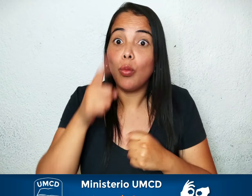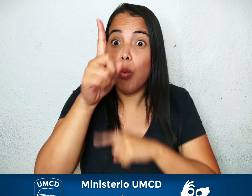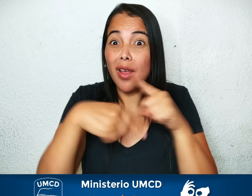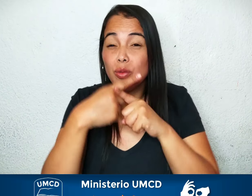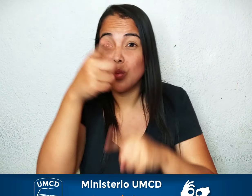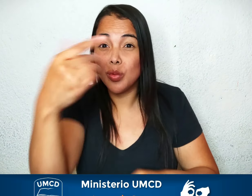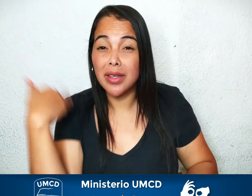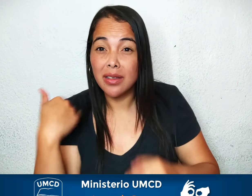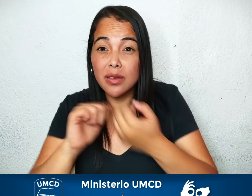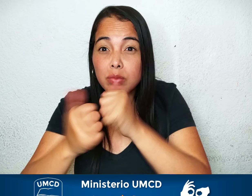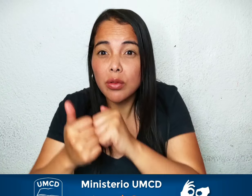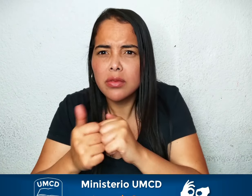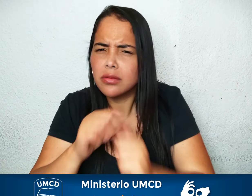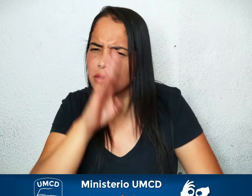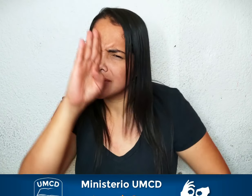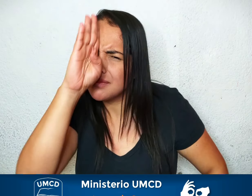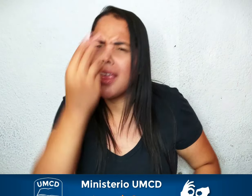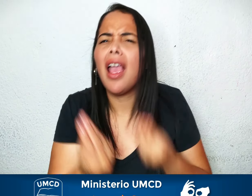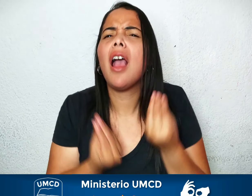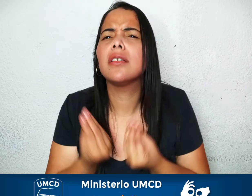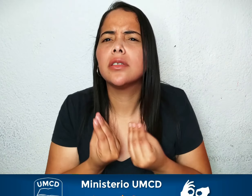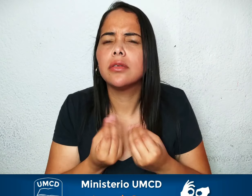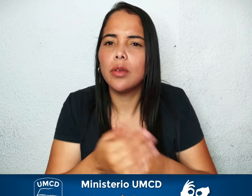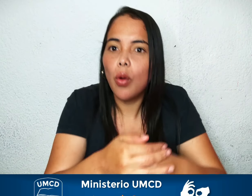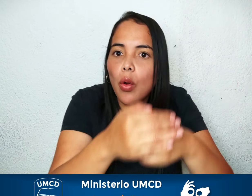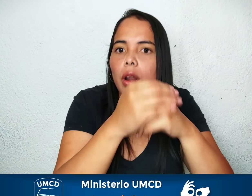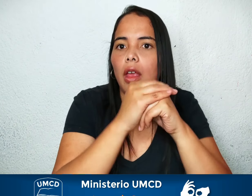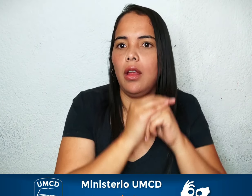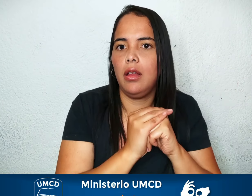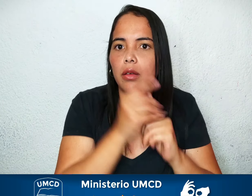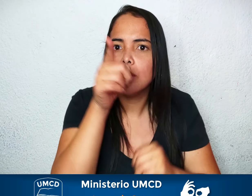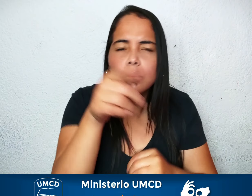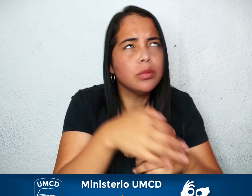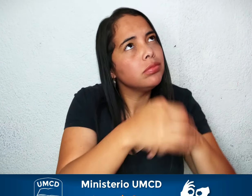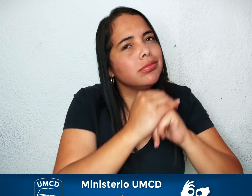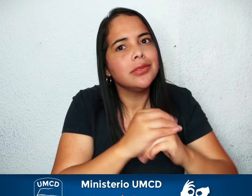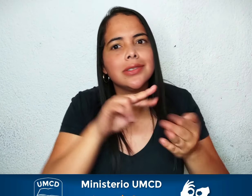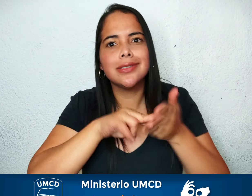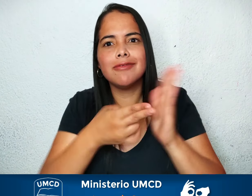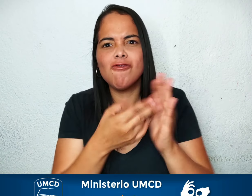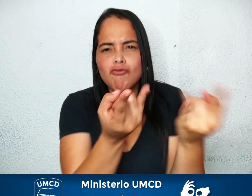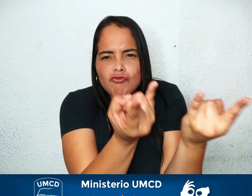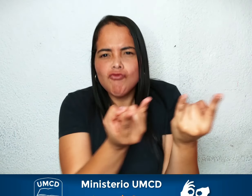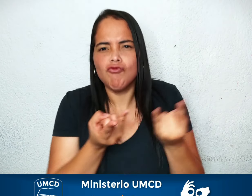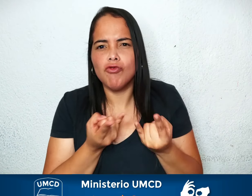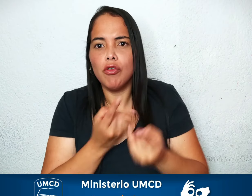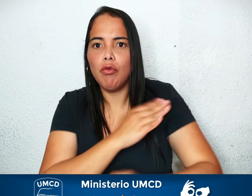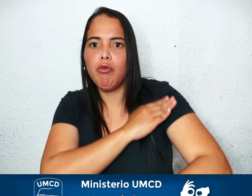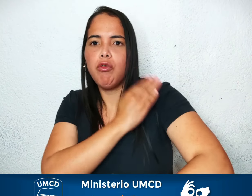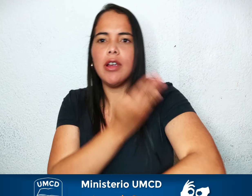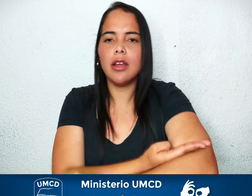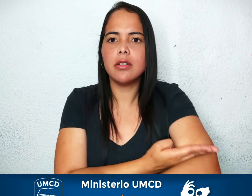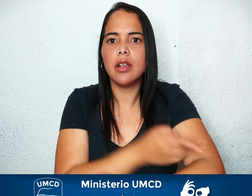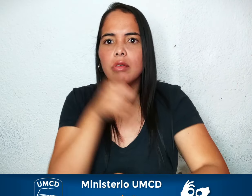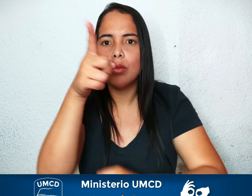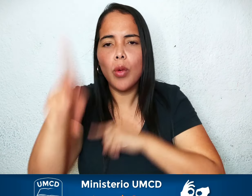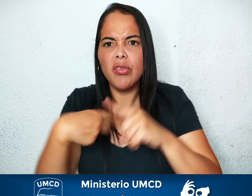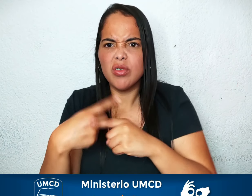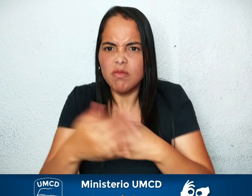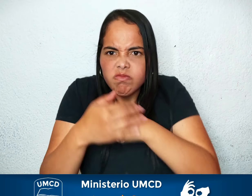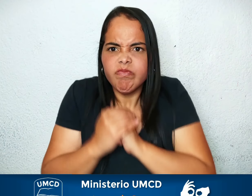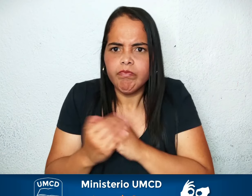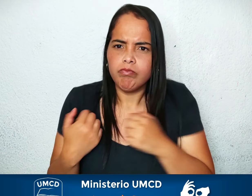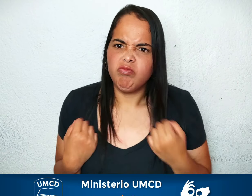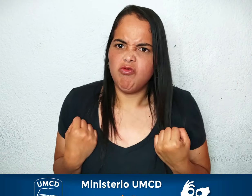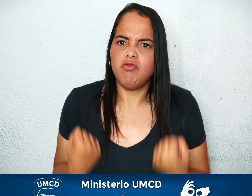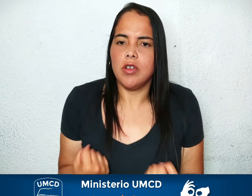podemos orar para refugiarnos en el Señor, y es en la presencia del Señor y con el poder que nos da a través del